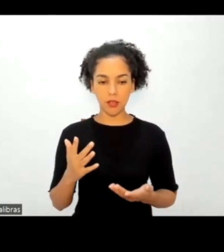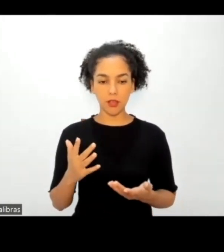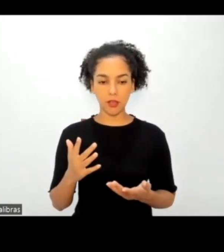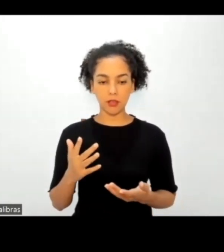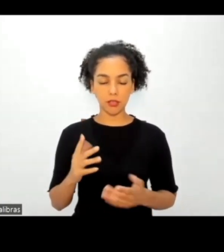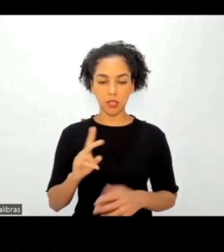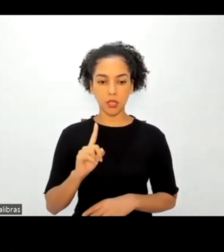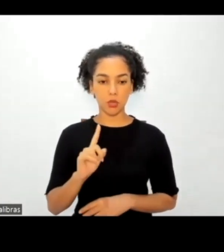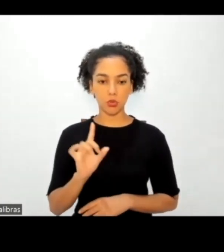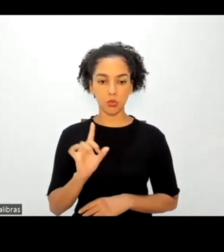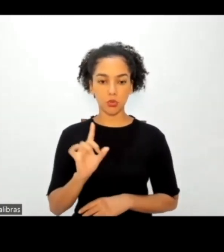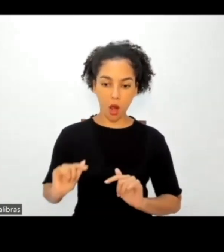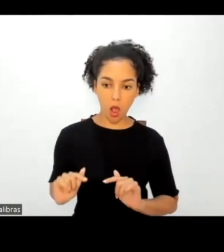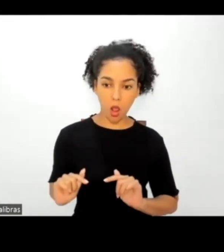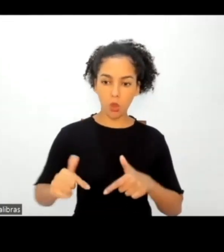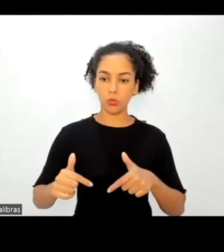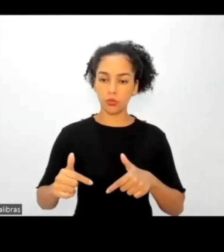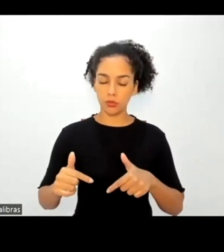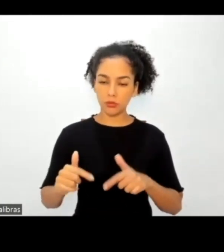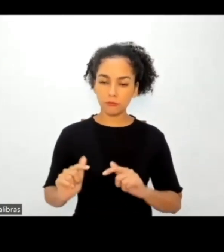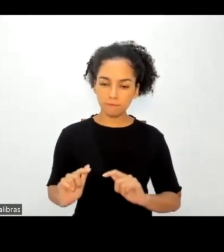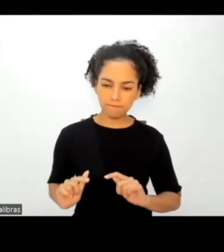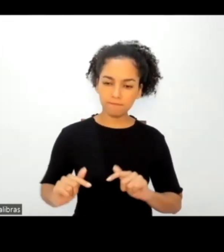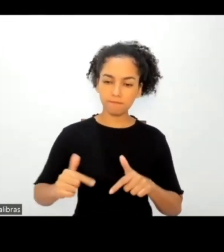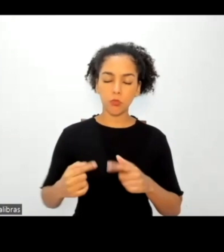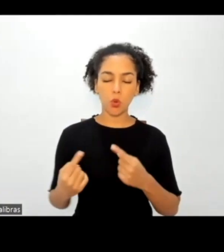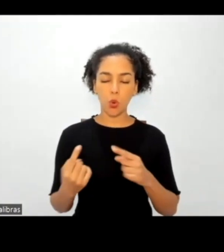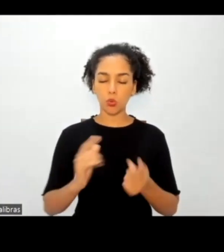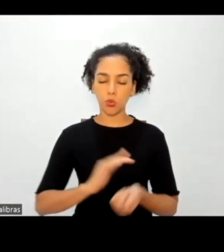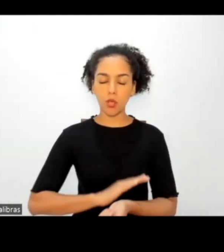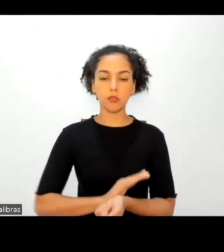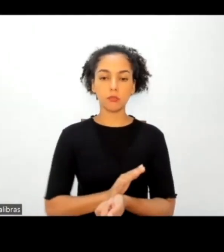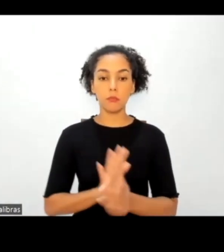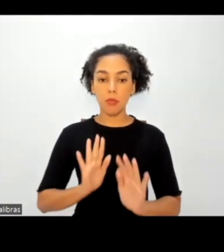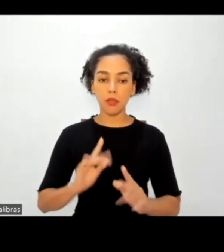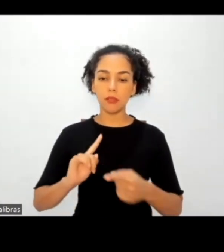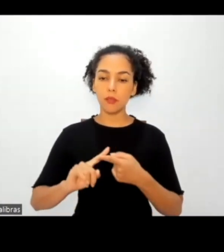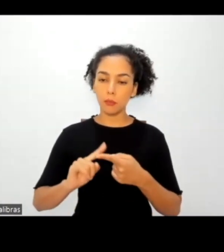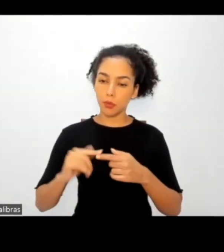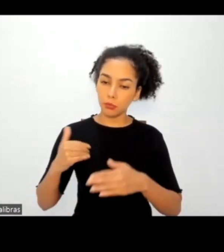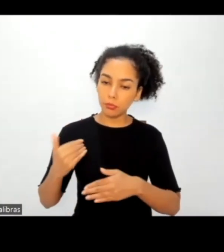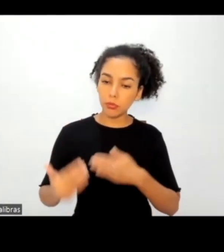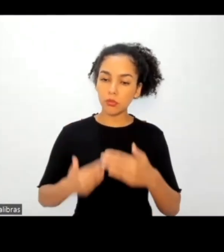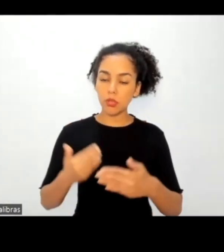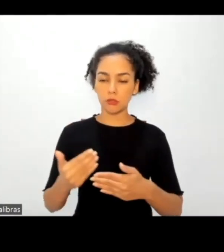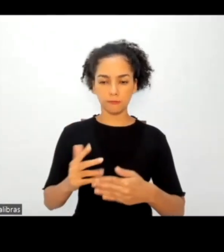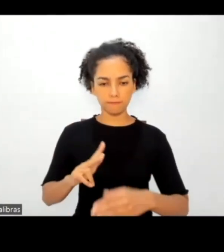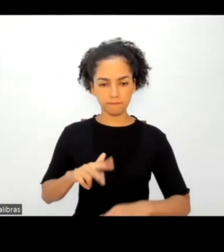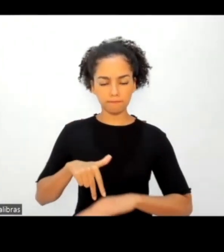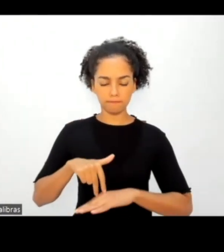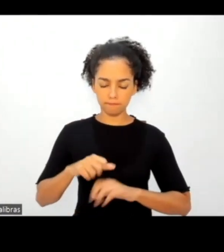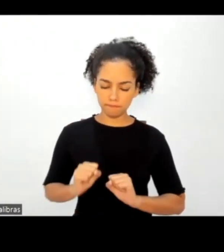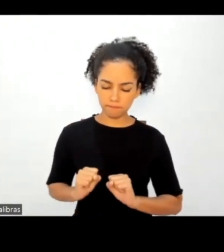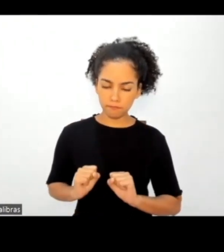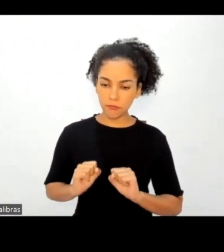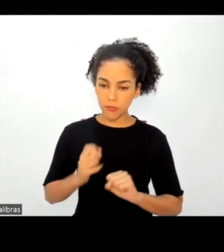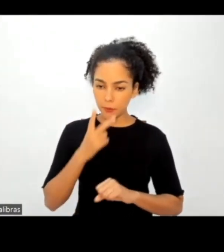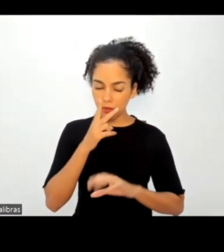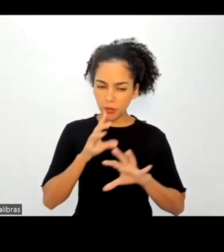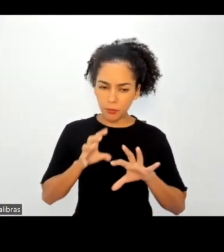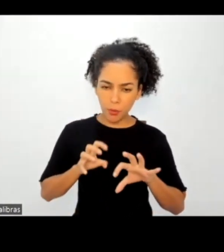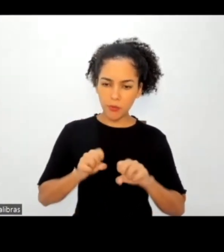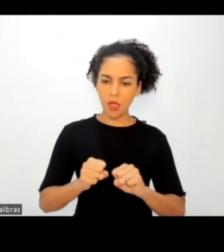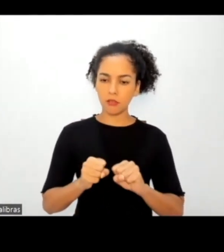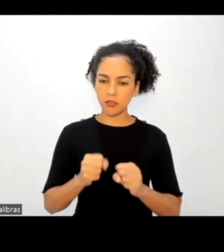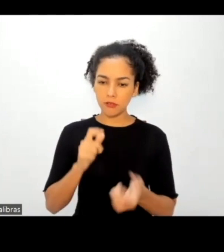só com as lutas antirracistas, né, mas no processo de se apropriar realmente, né,